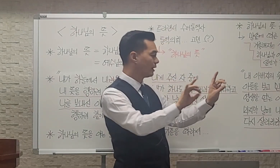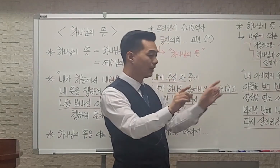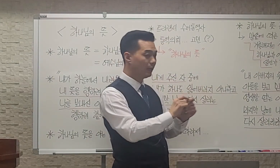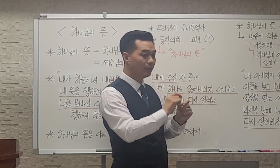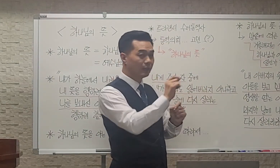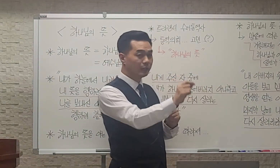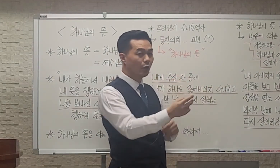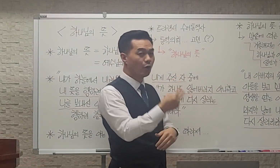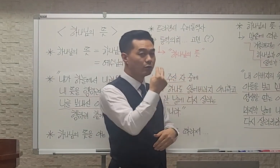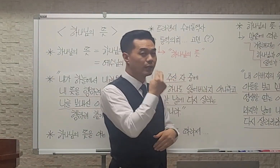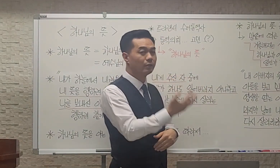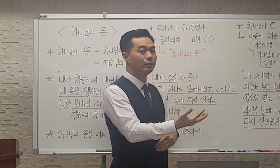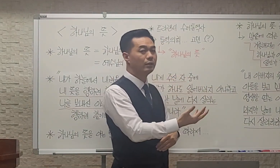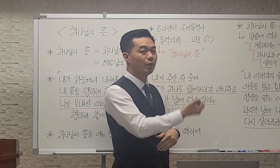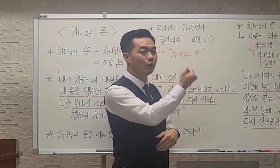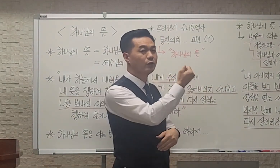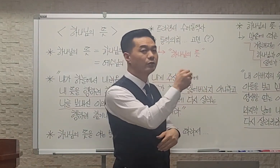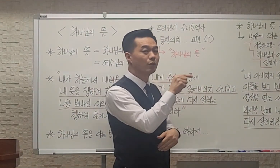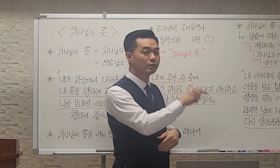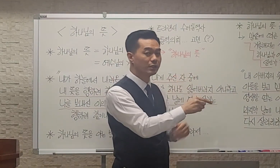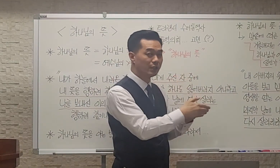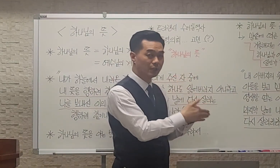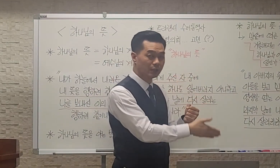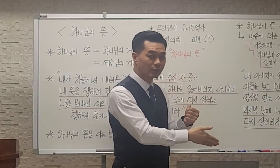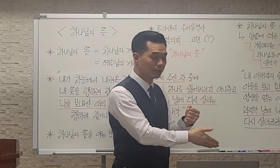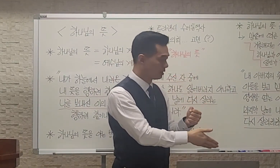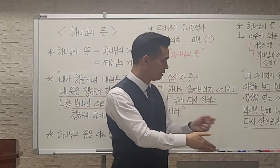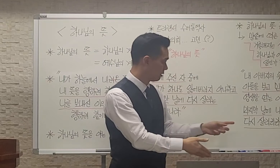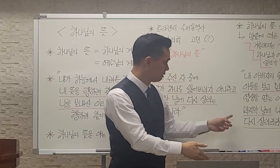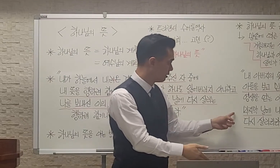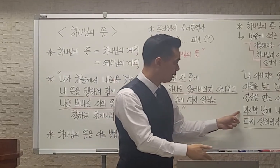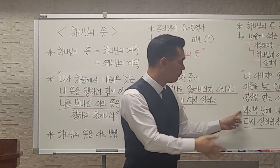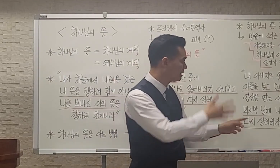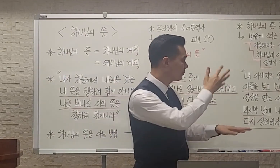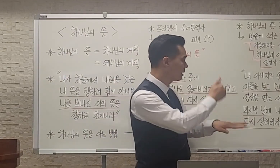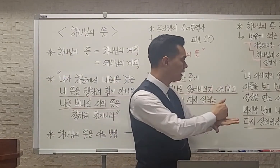자마다 영생을 얻는 것이니 마지막 날에